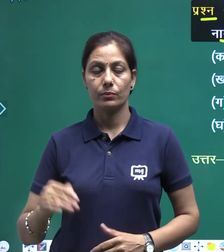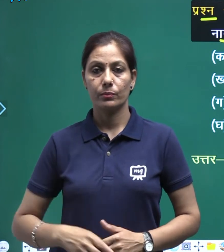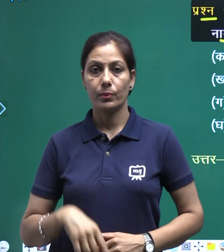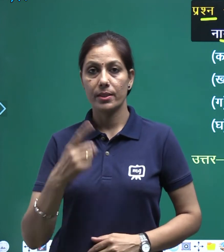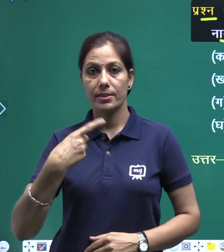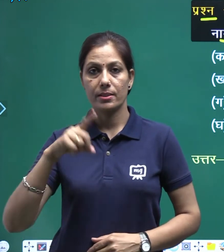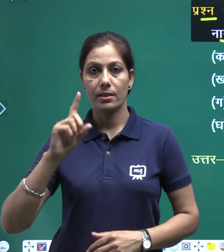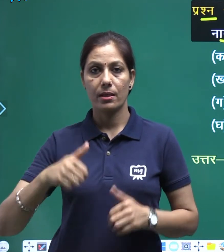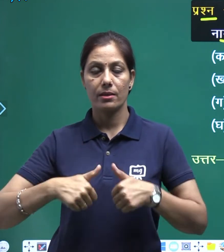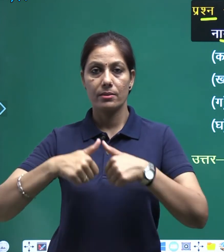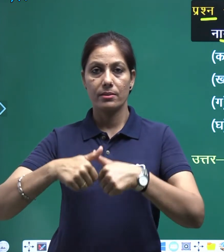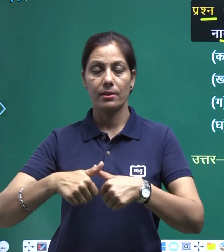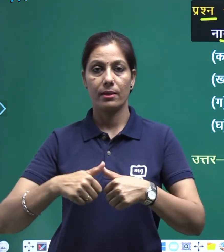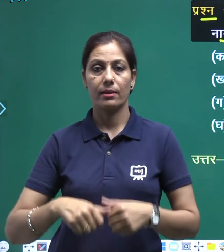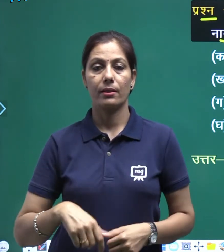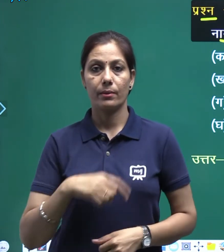सही उत्तर है सुंदर।